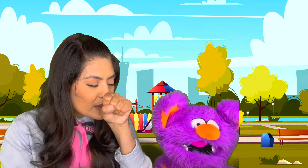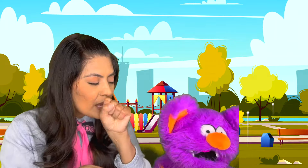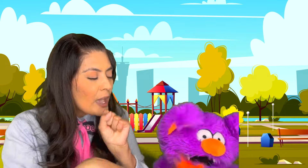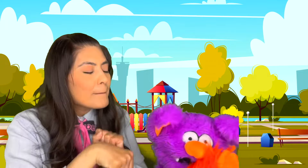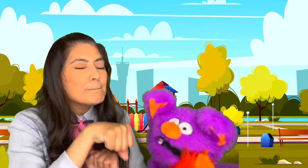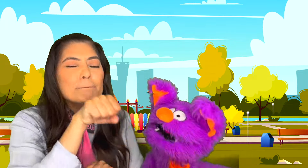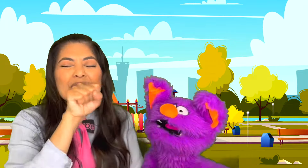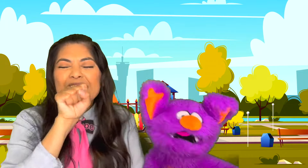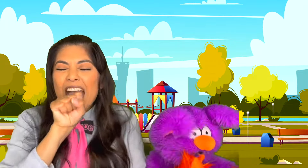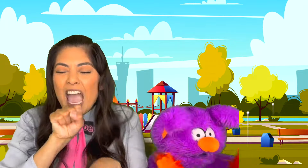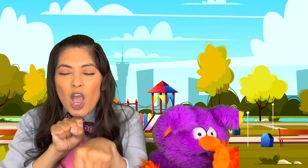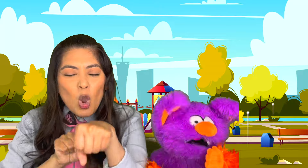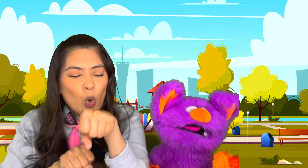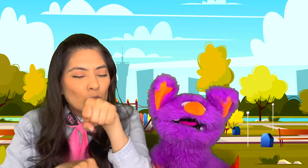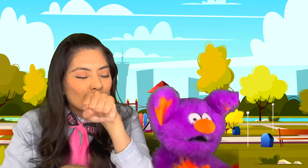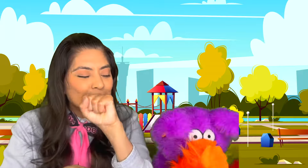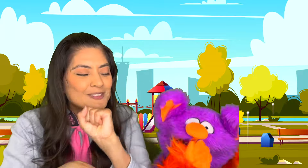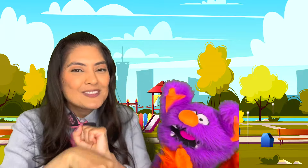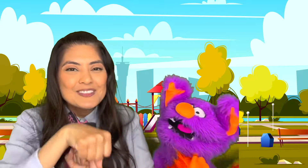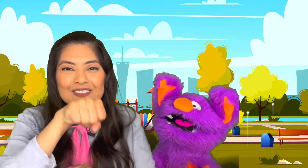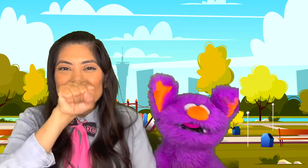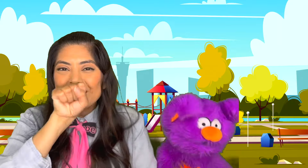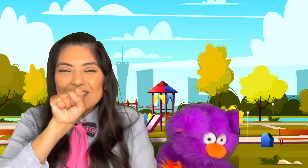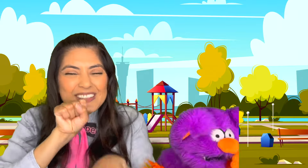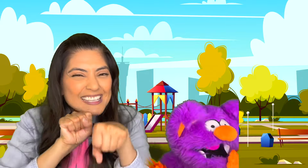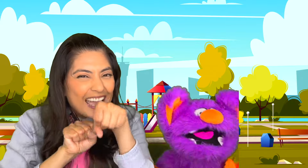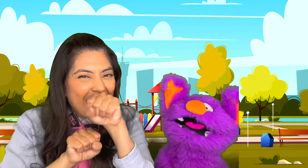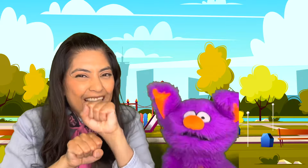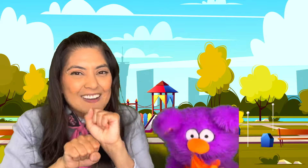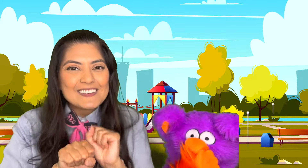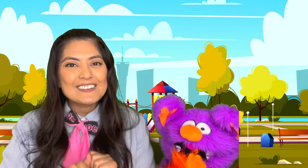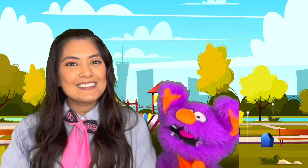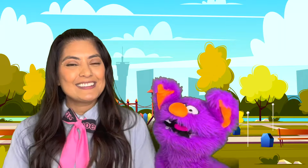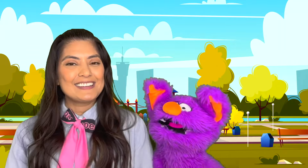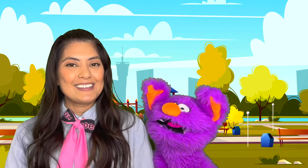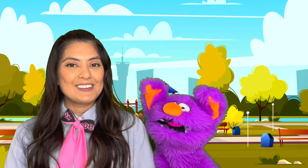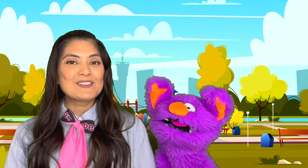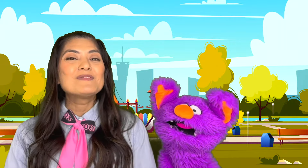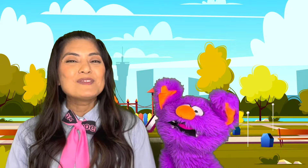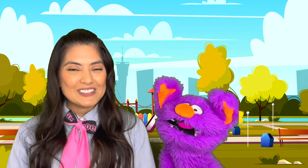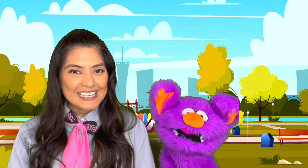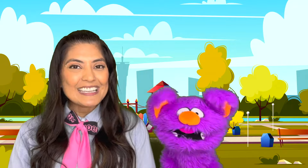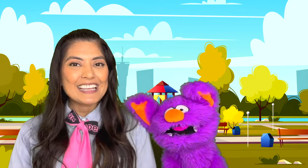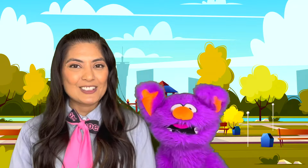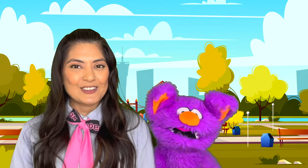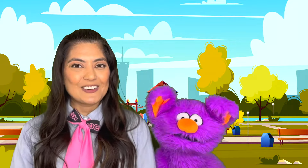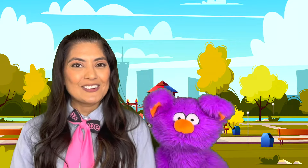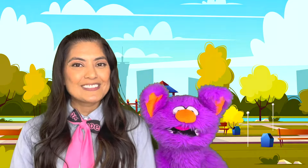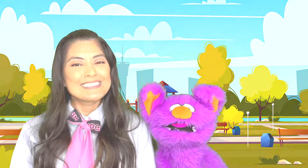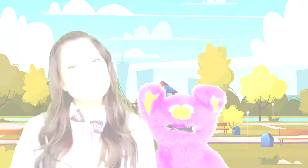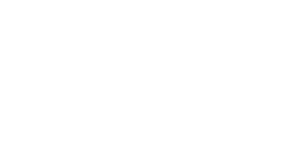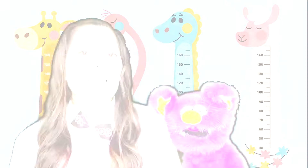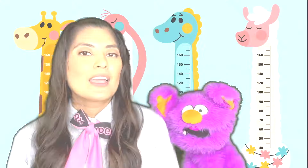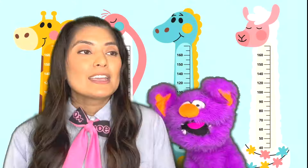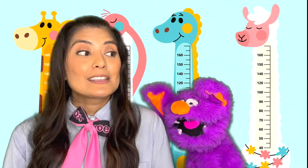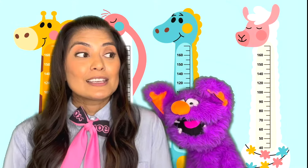Miau. Miau. Miau. Miau. Miau. Bien hecho. ¿Qué